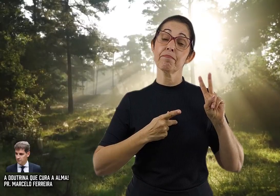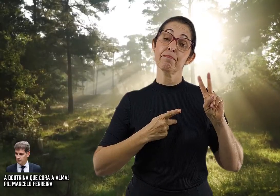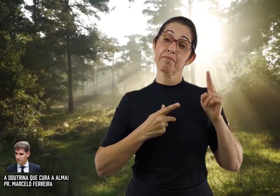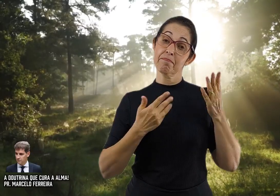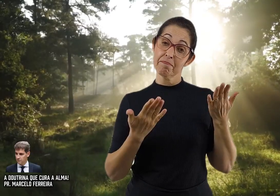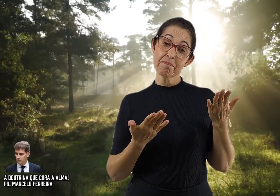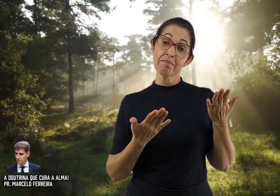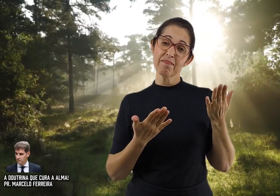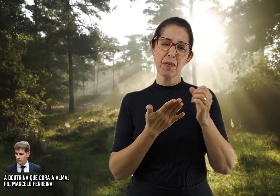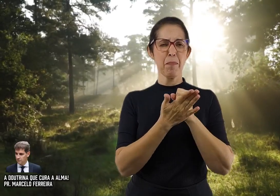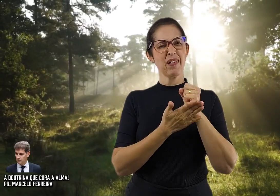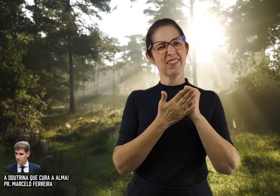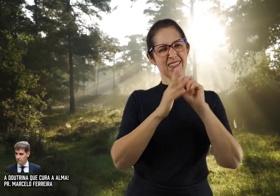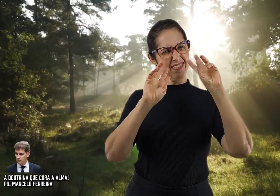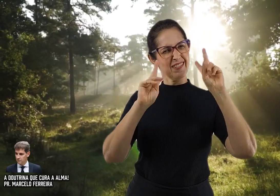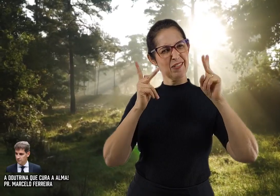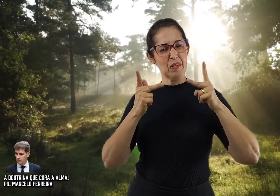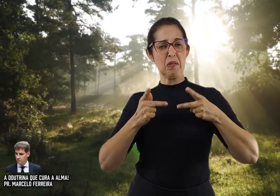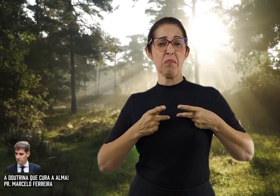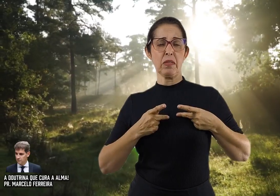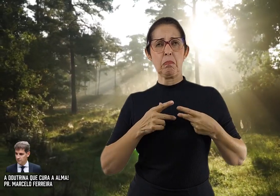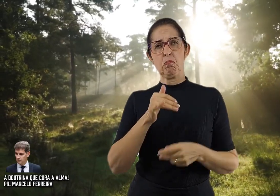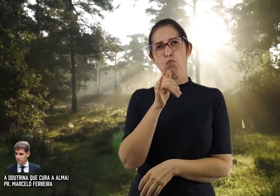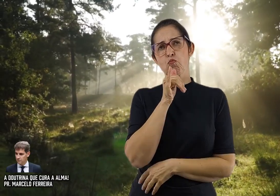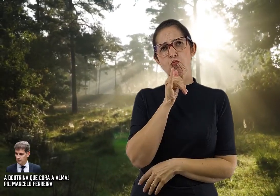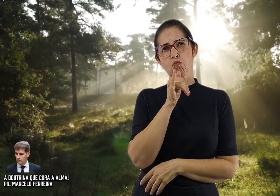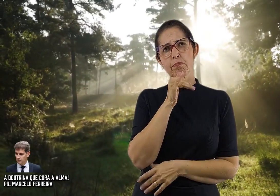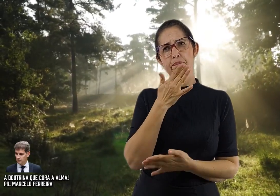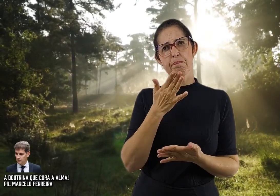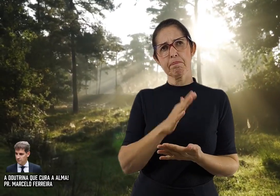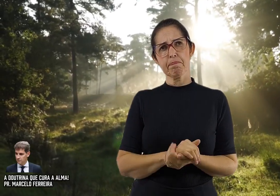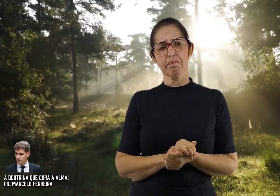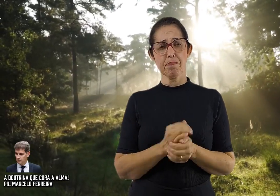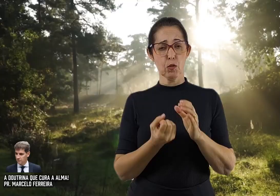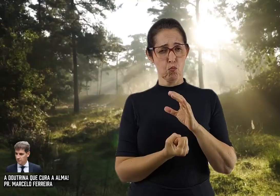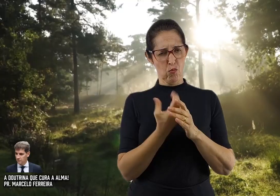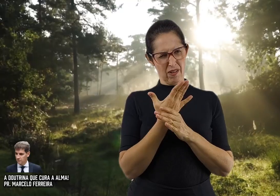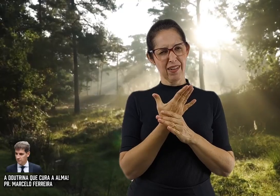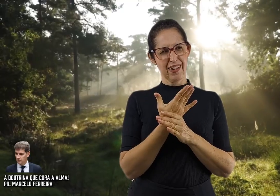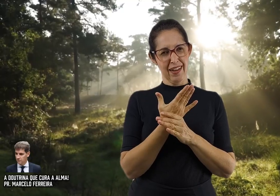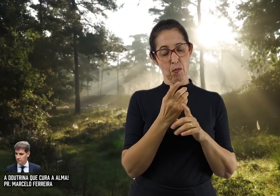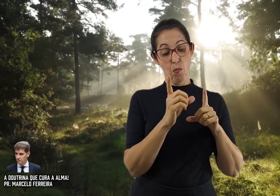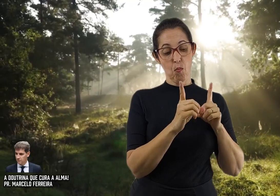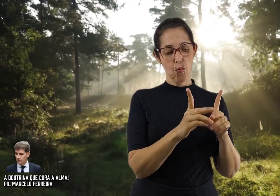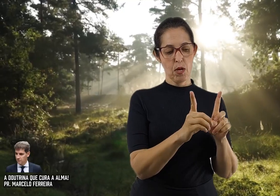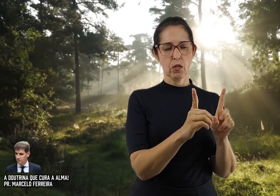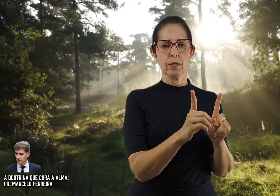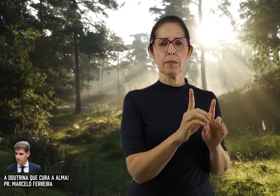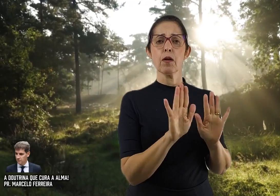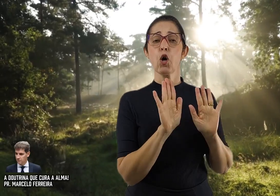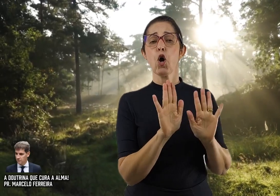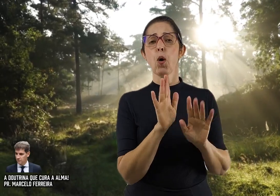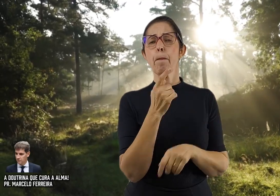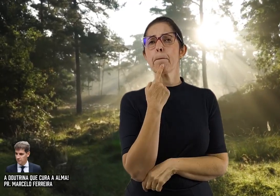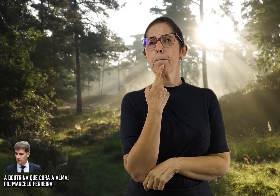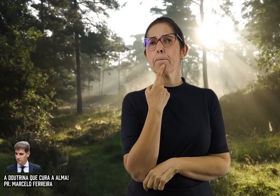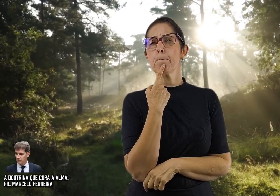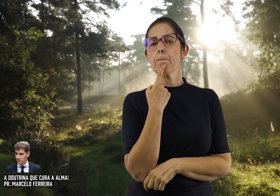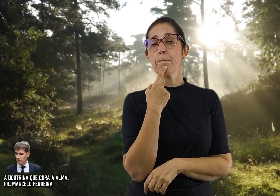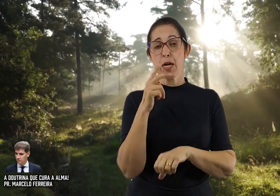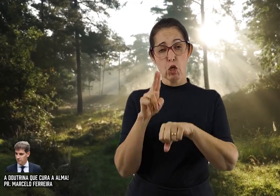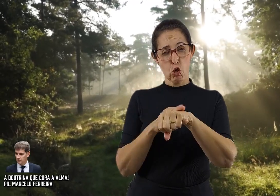Então, são preceitos humanos. Por exemplo, alguém cria uma doutrina: olha, não pode